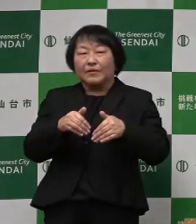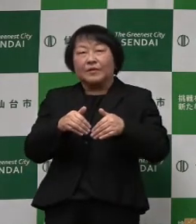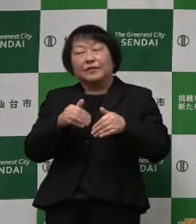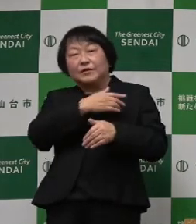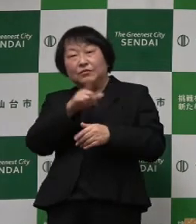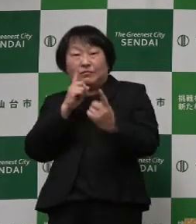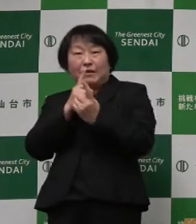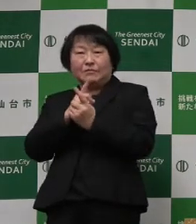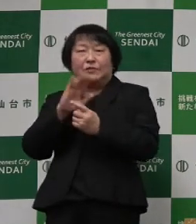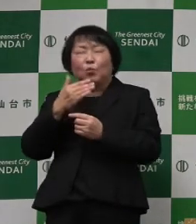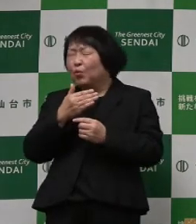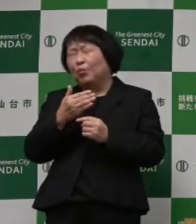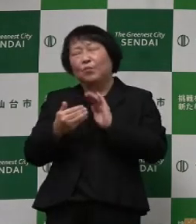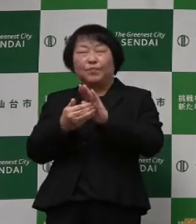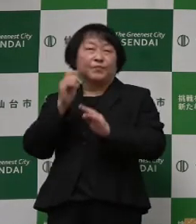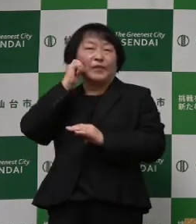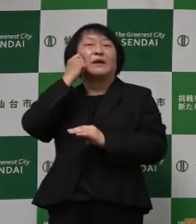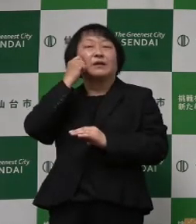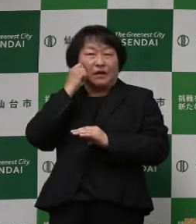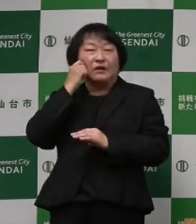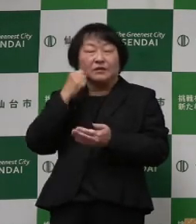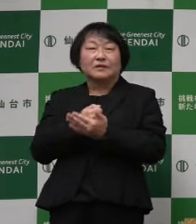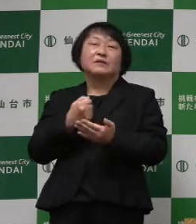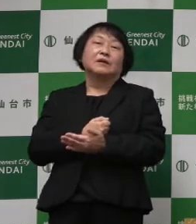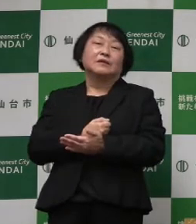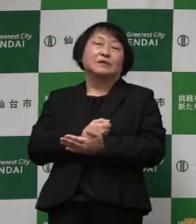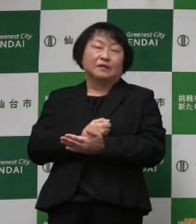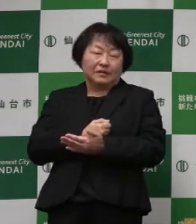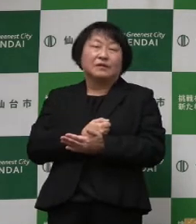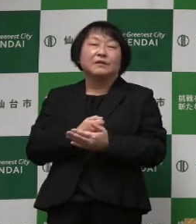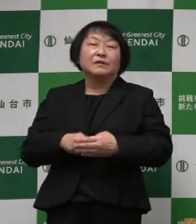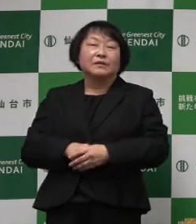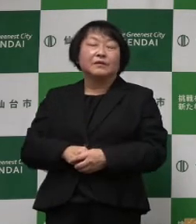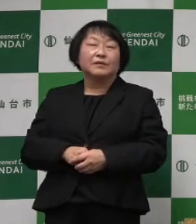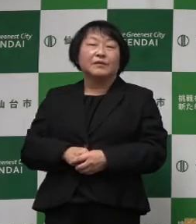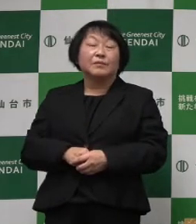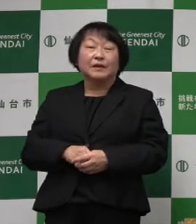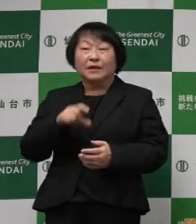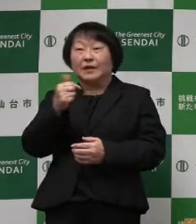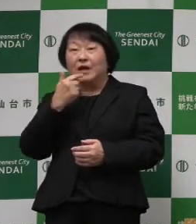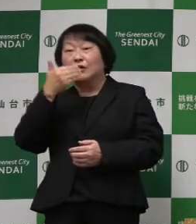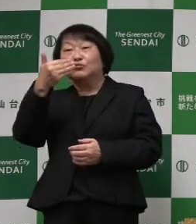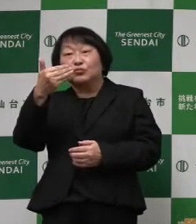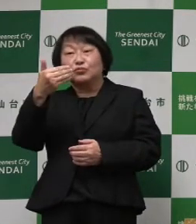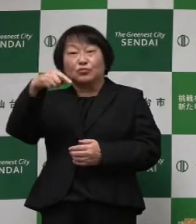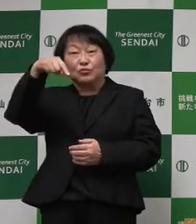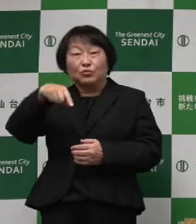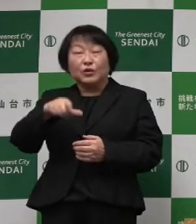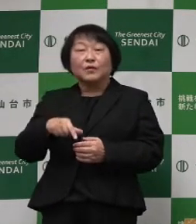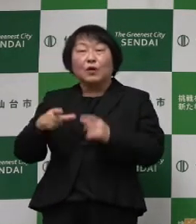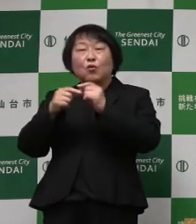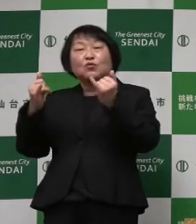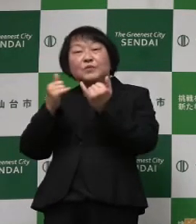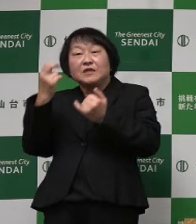で防げなかったということについて残念だなというふうに思うところです。また台北区選管においては国民審査の